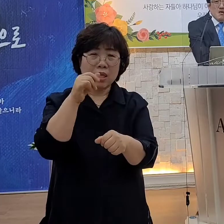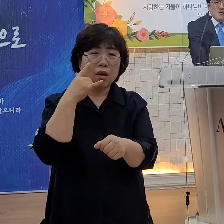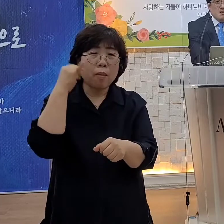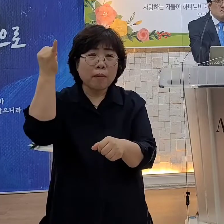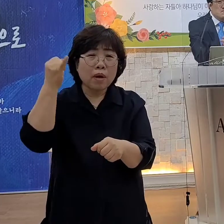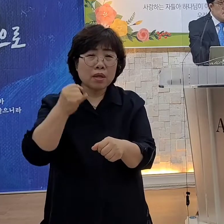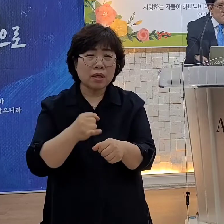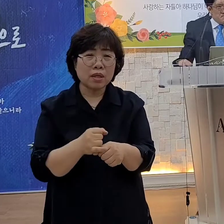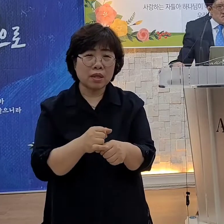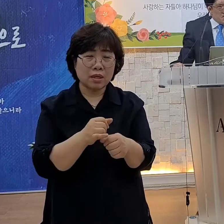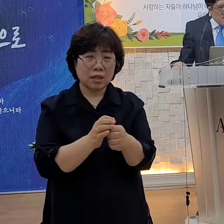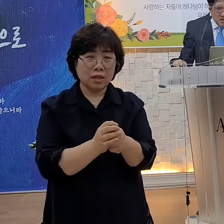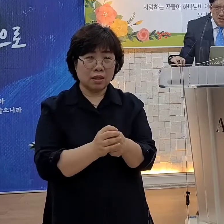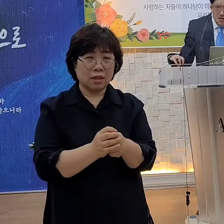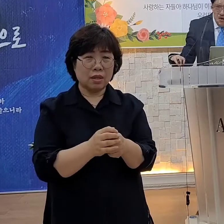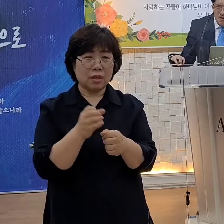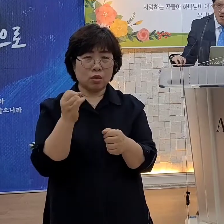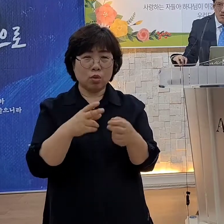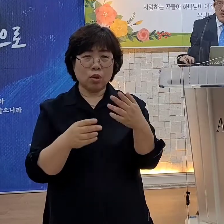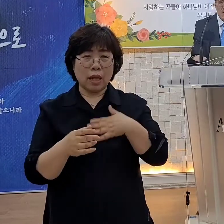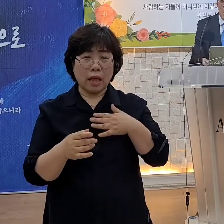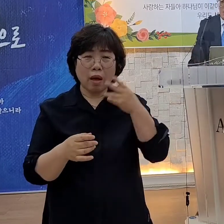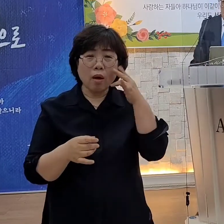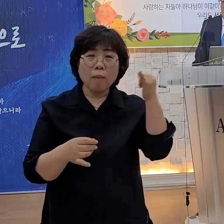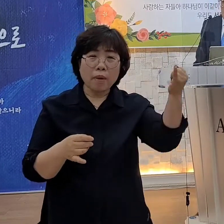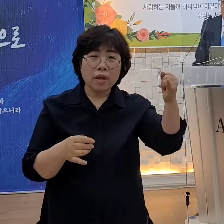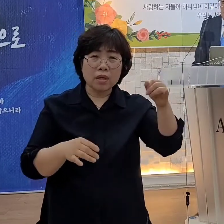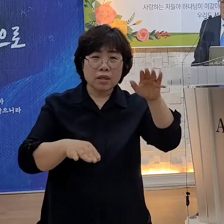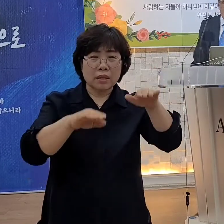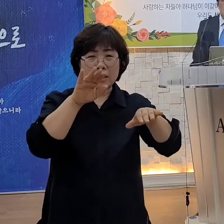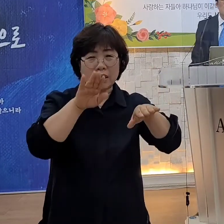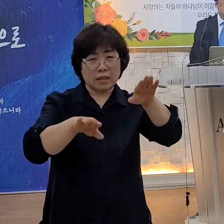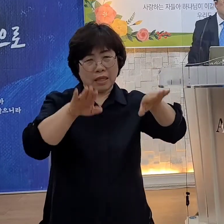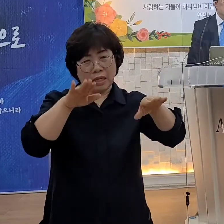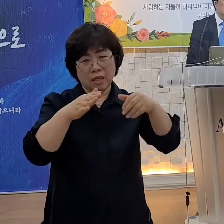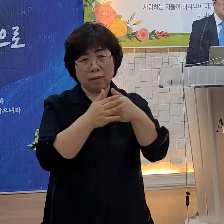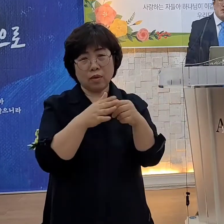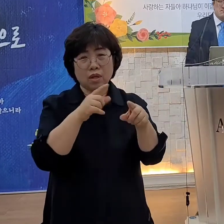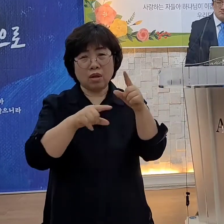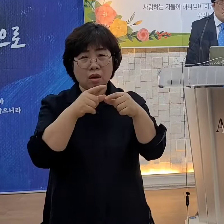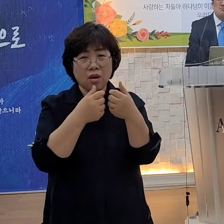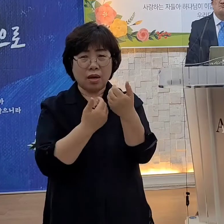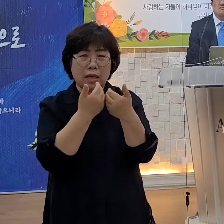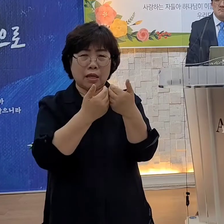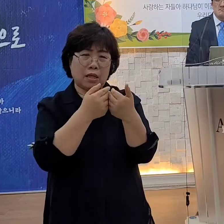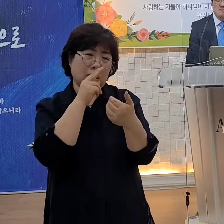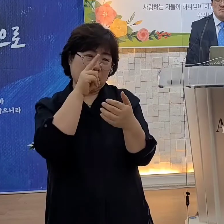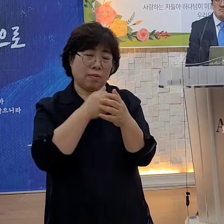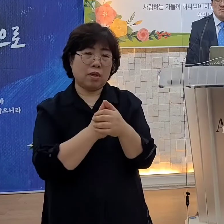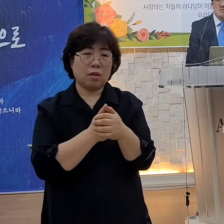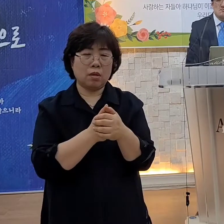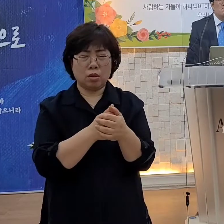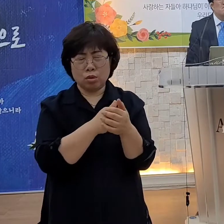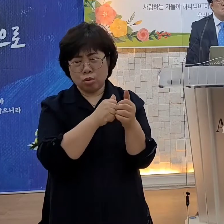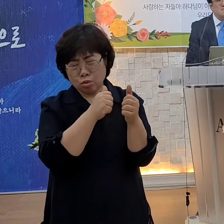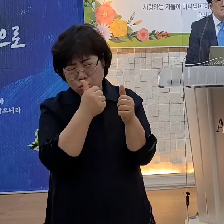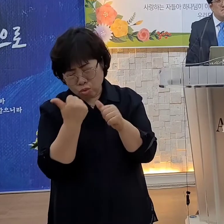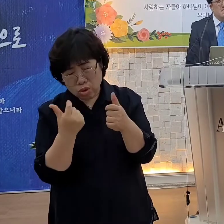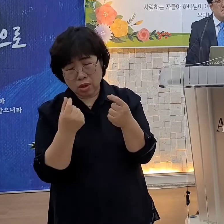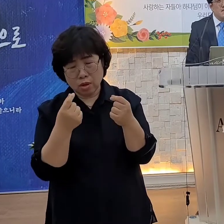친정이나 이런 집안 문제간이 만약에 이게 생각이 다르지 않습니까? 그러면 정말 죽을 곳.